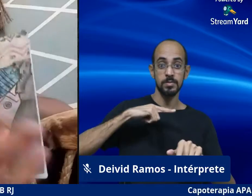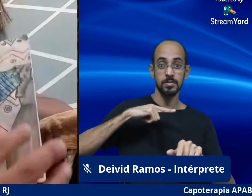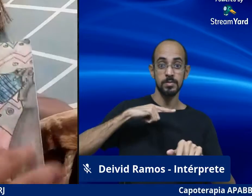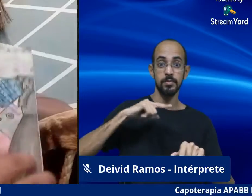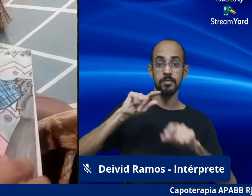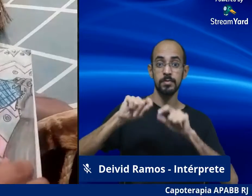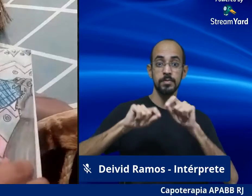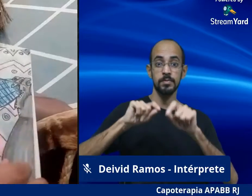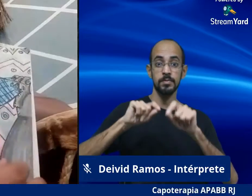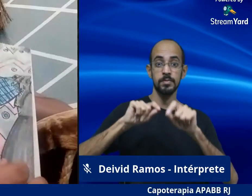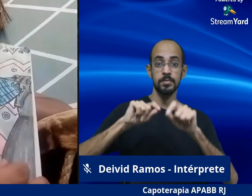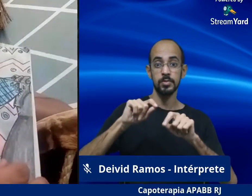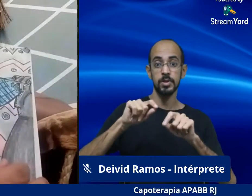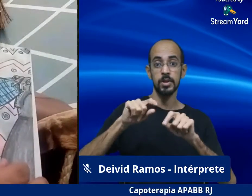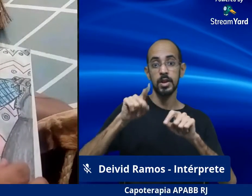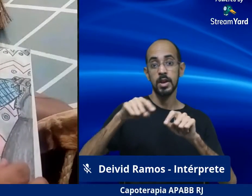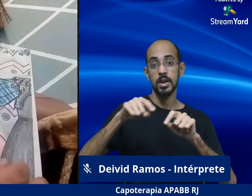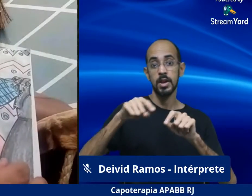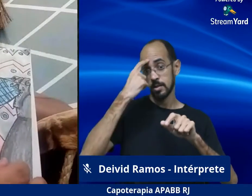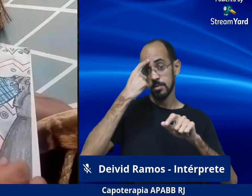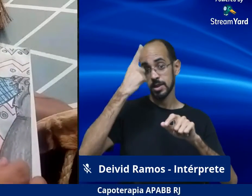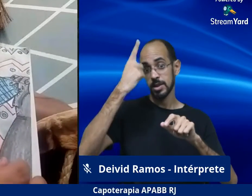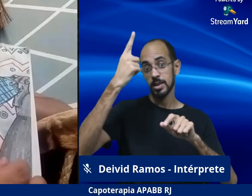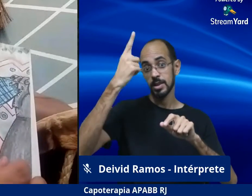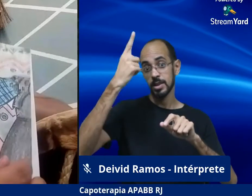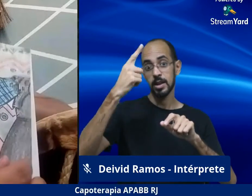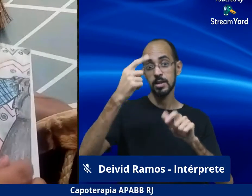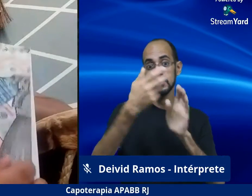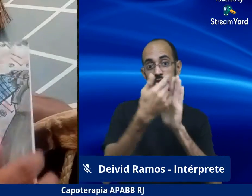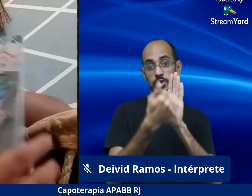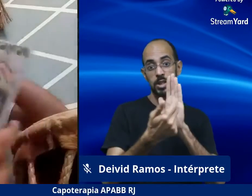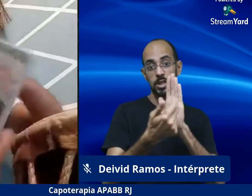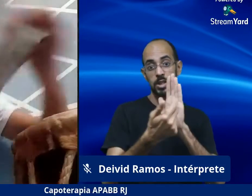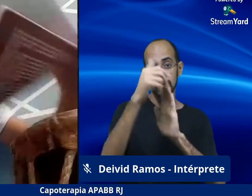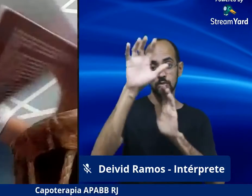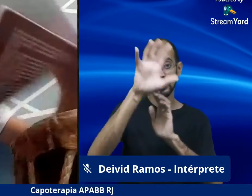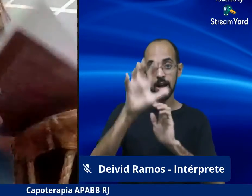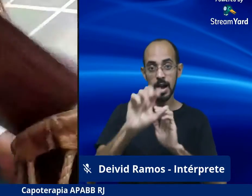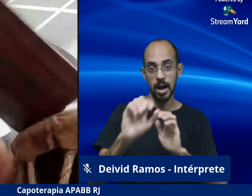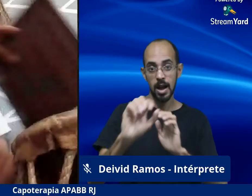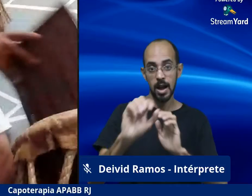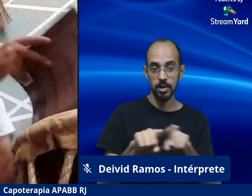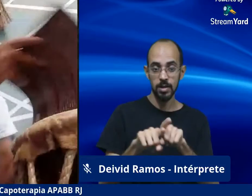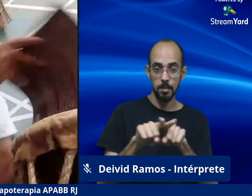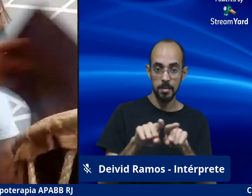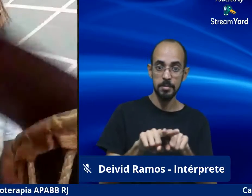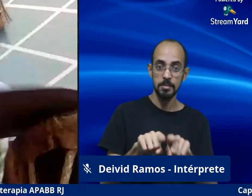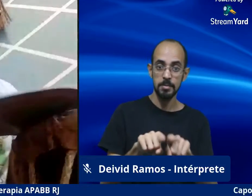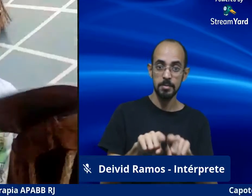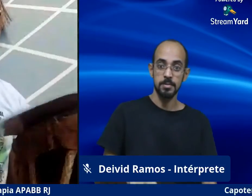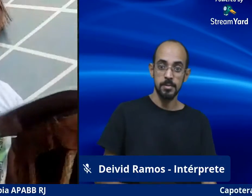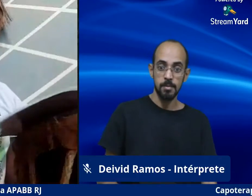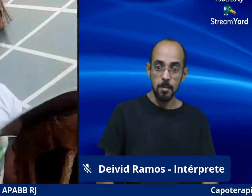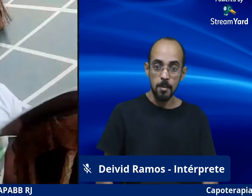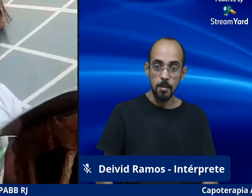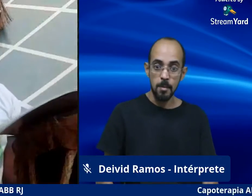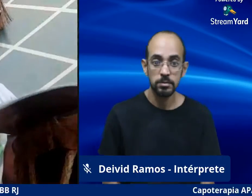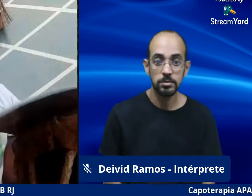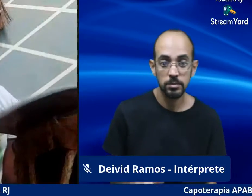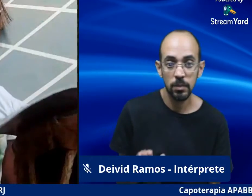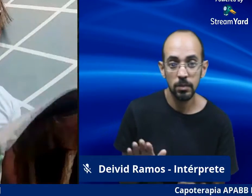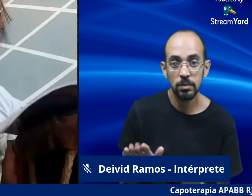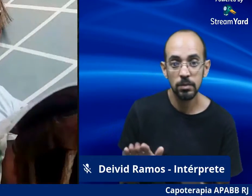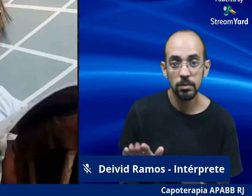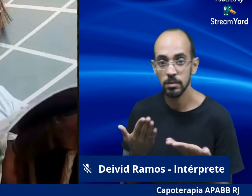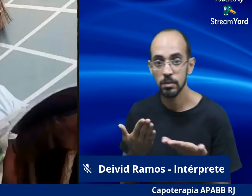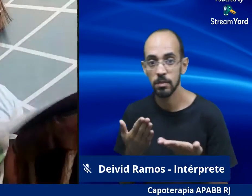né, inspirado, né, em desenhos africanos. Muito bacana, né? E aí, né, já